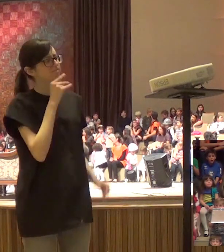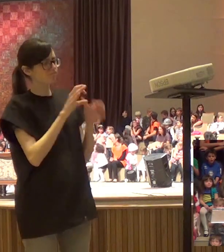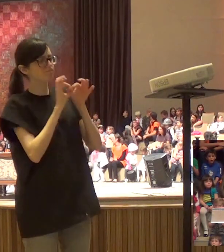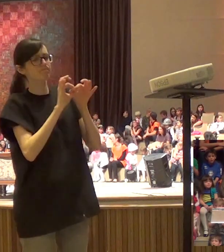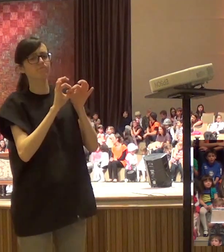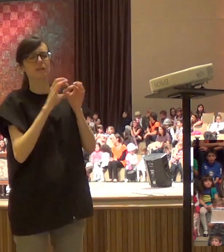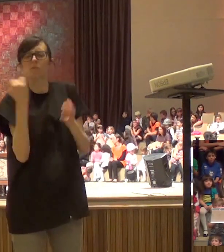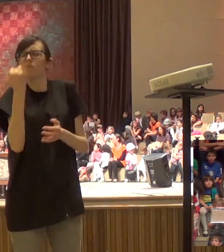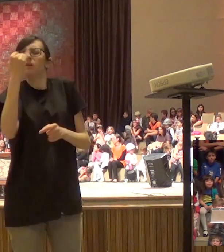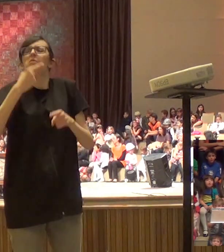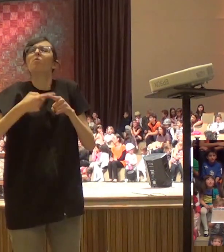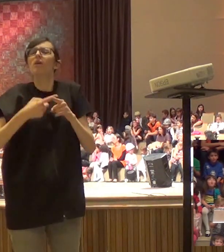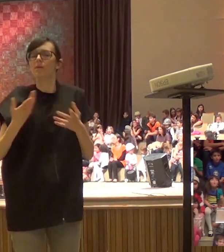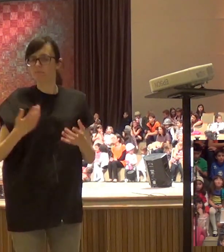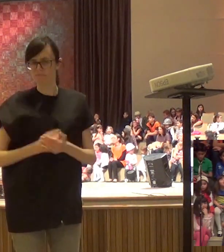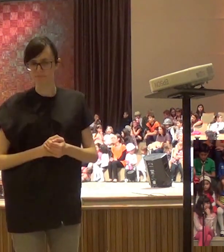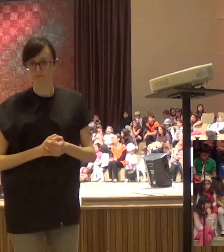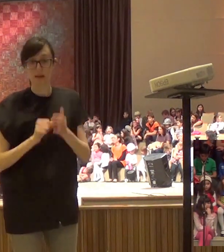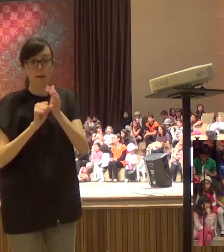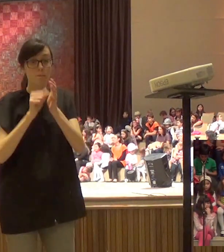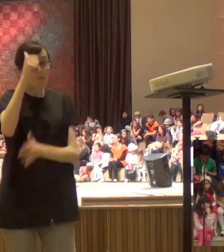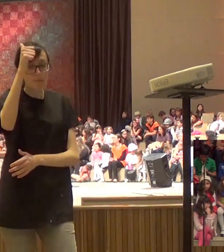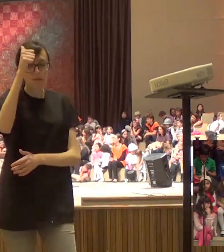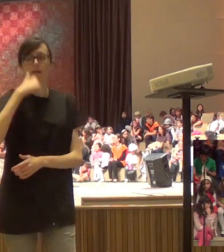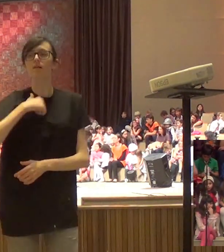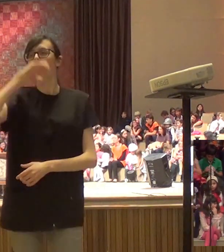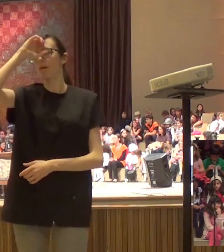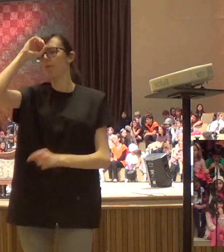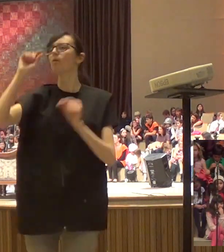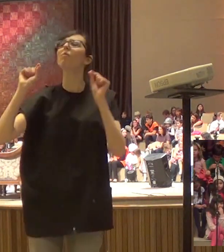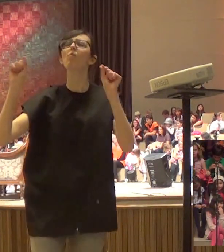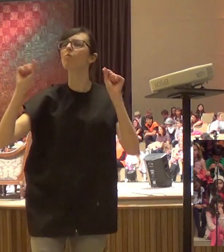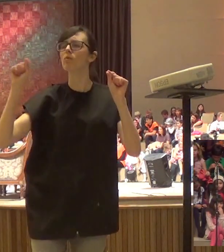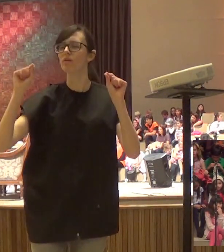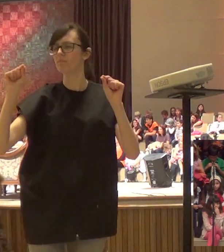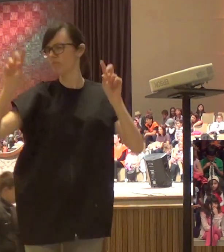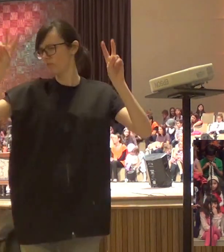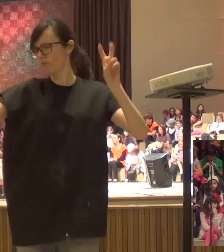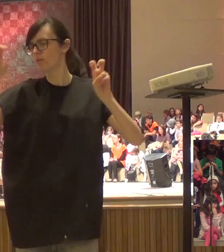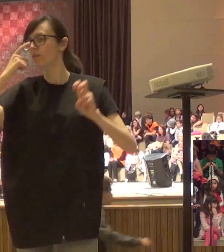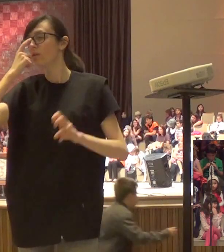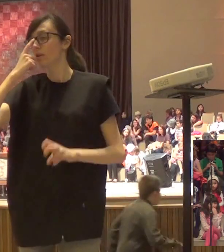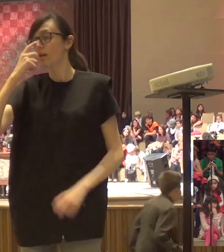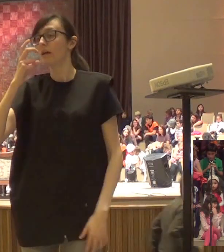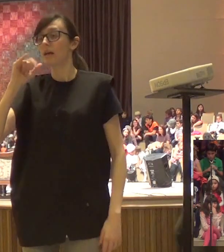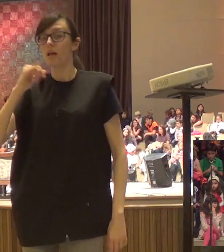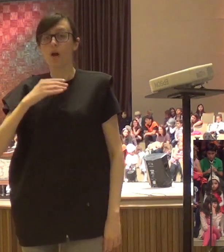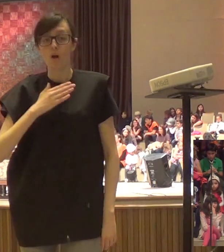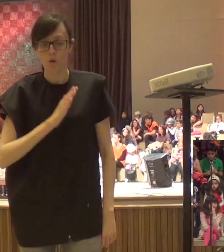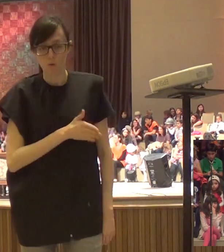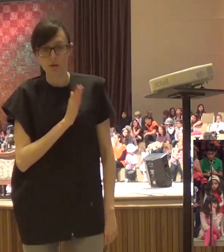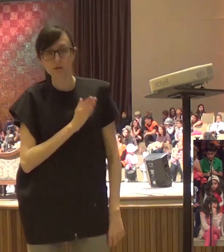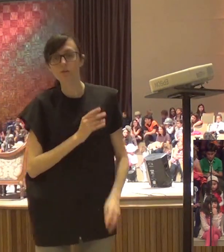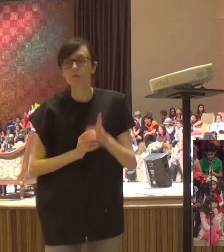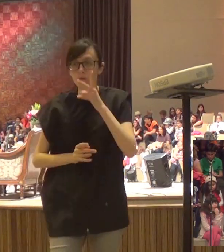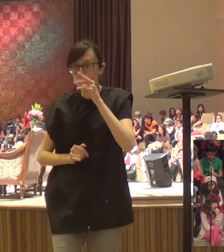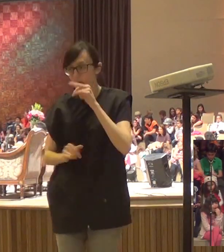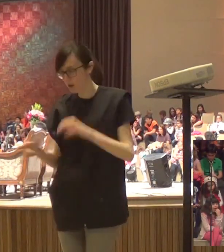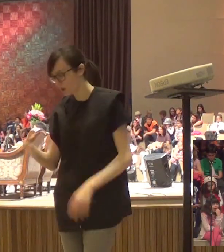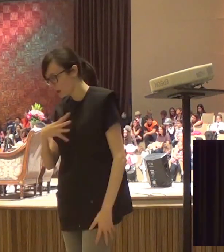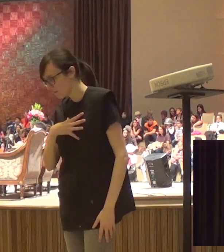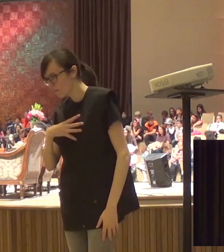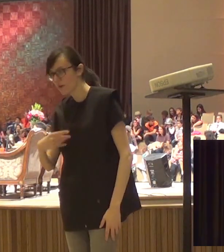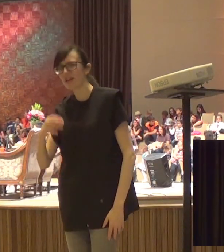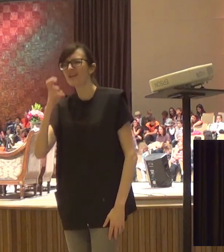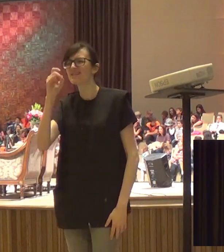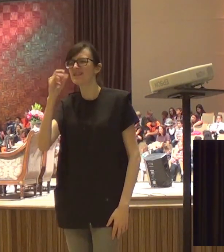ao coração dos filhos, dos filhos aos pais e a importância disso. Primeira coisa que eu aprendo com a palavra de Deus nesse assunto é que quando